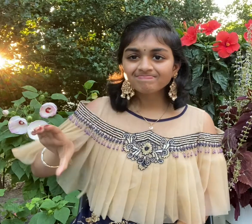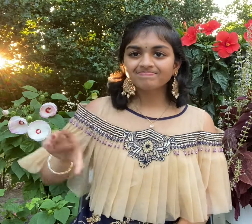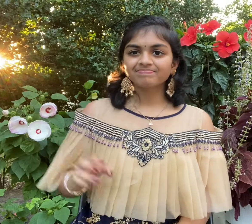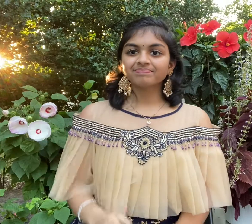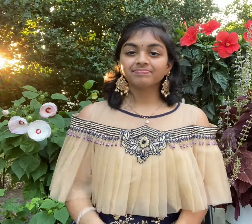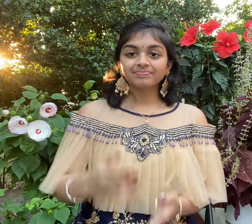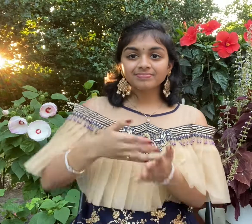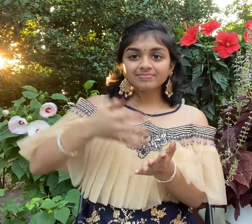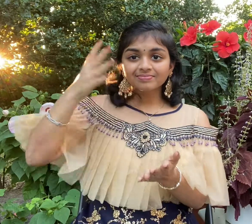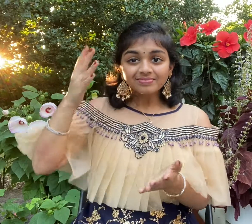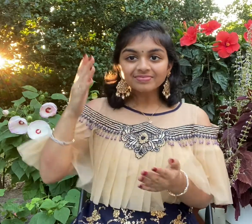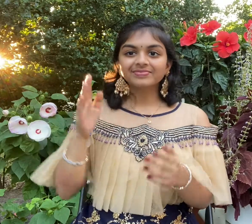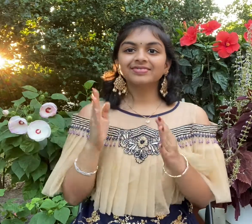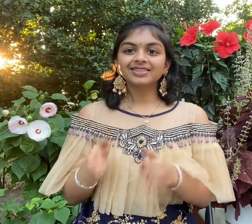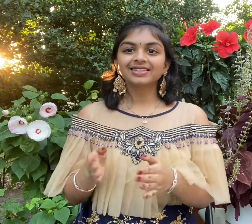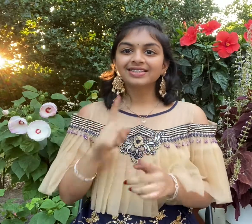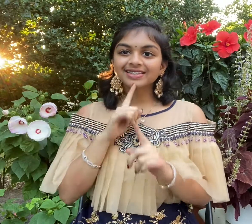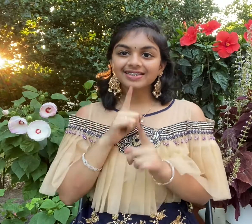ಸಿರಿಗರ ಹೊಡೆದವರ